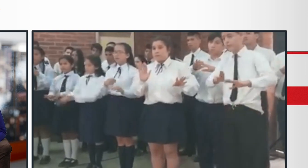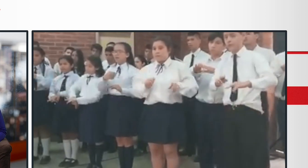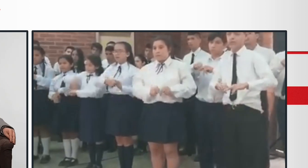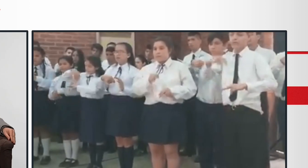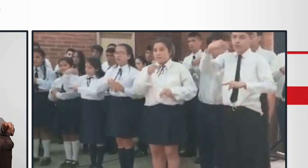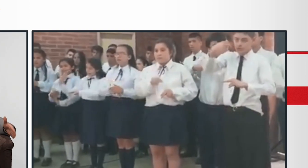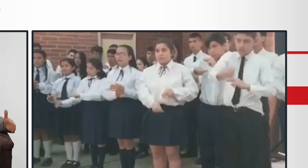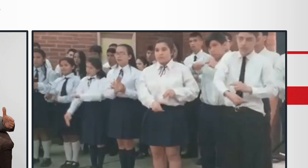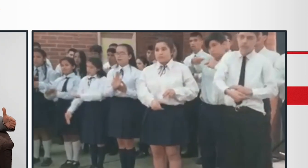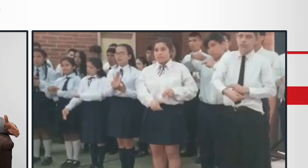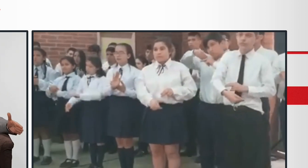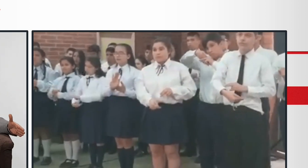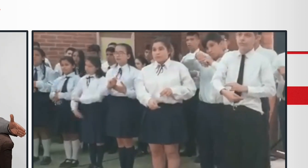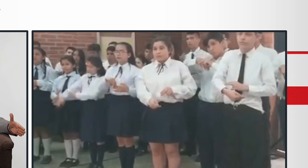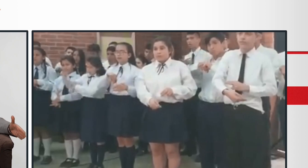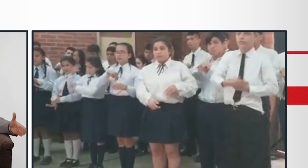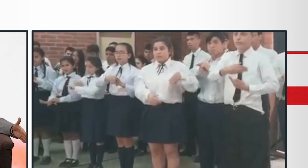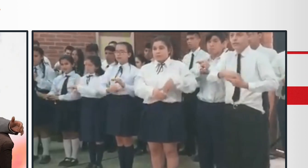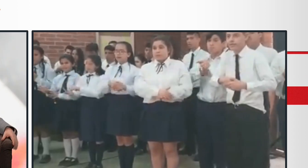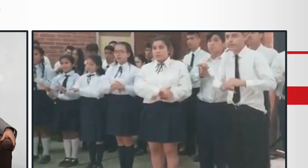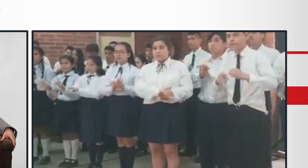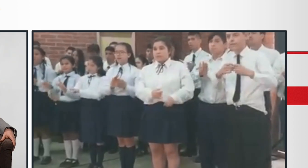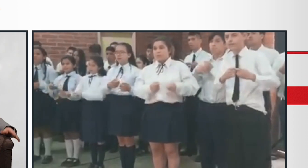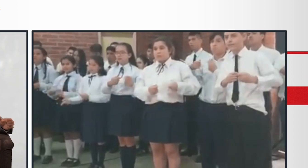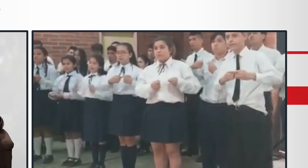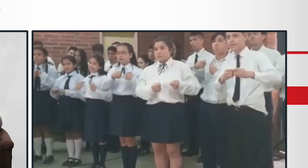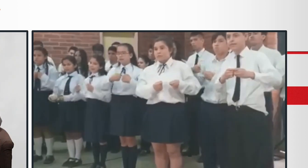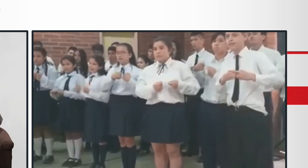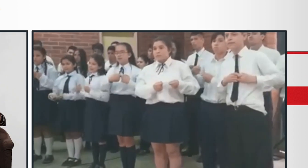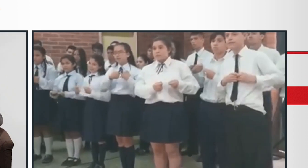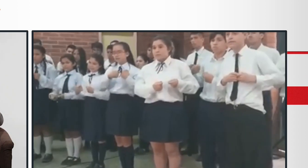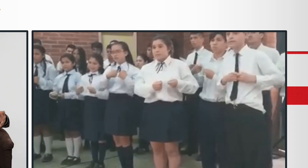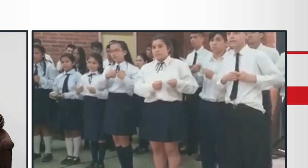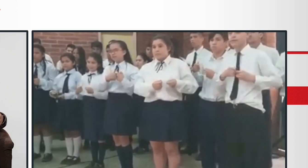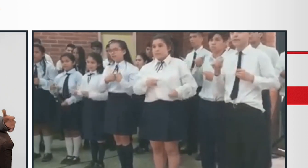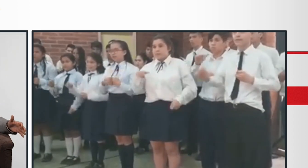correcto. Entiendo. Tiene su razón, estas denominaciones tienen su razón de ser. No son caprichos de